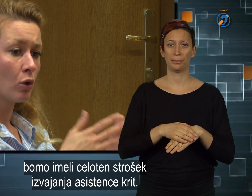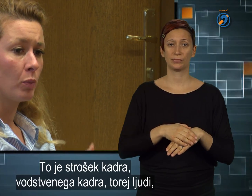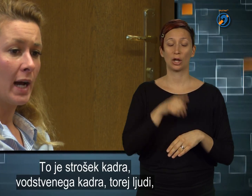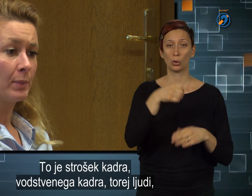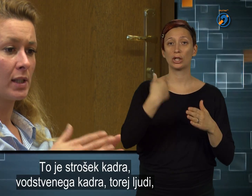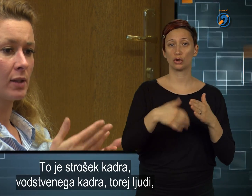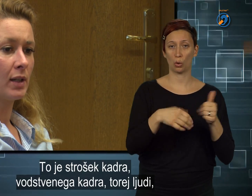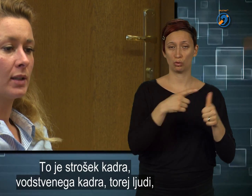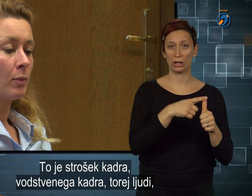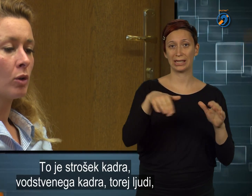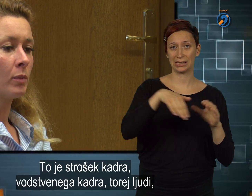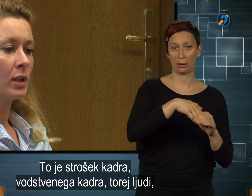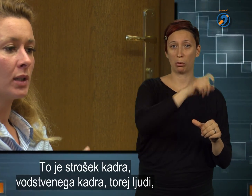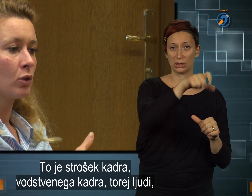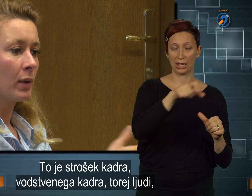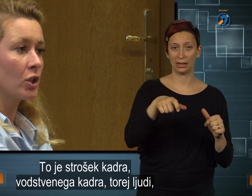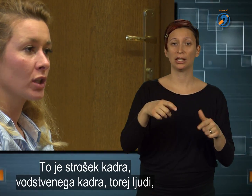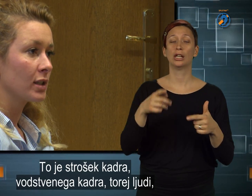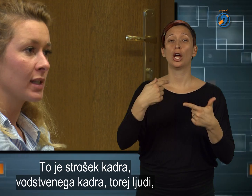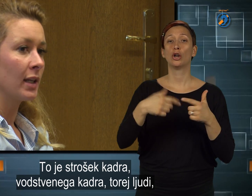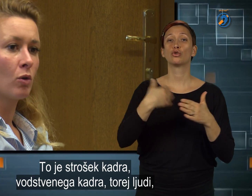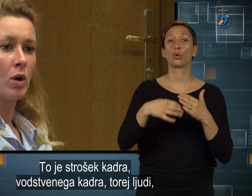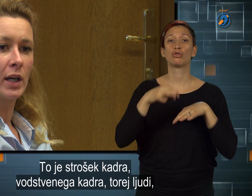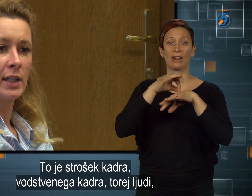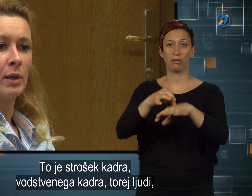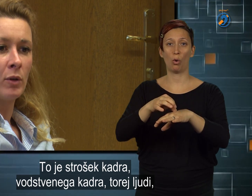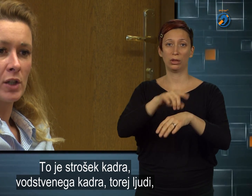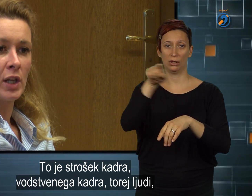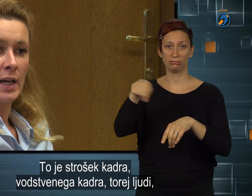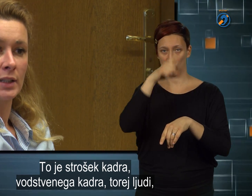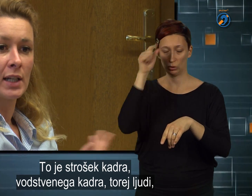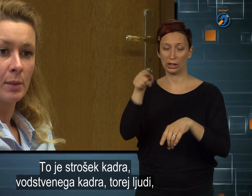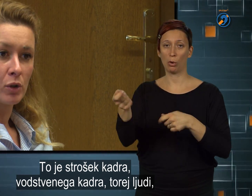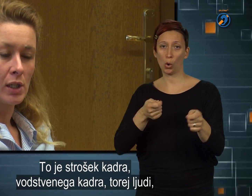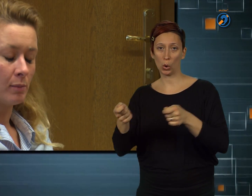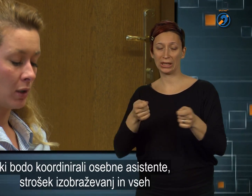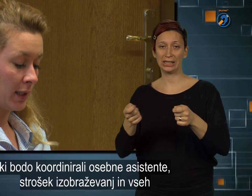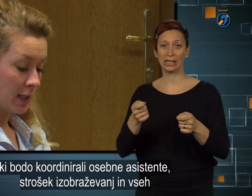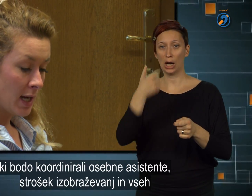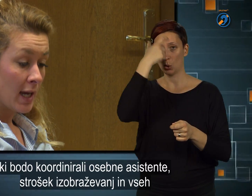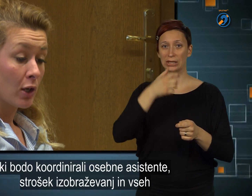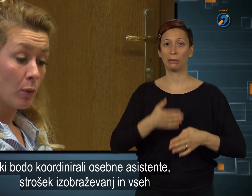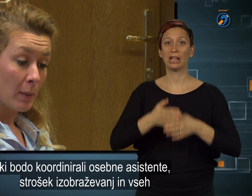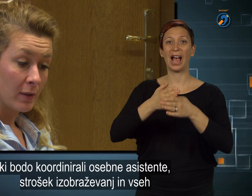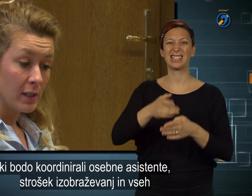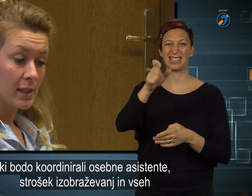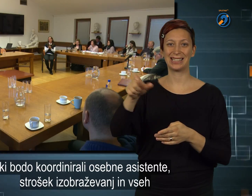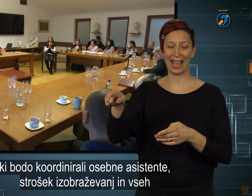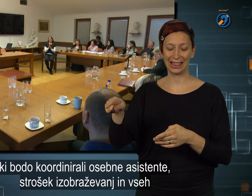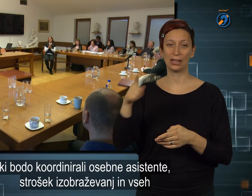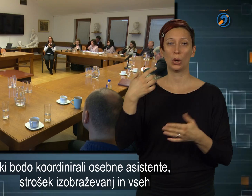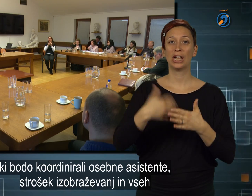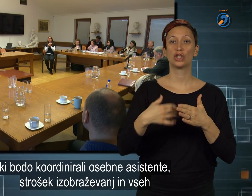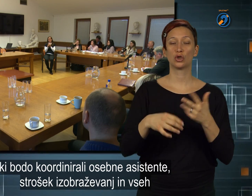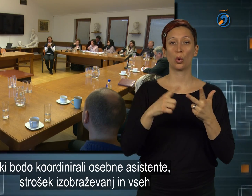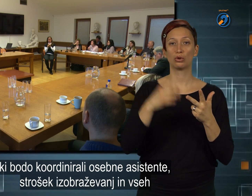To je strošek kadra, strošek vodstvenega kadra, torej ljudi, ki bodo koordinirali osebne